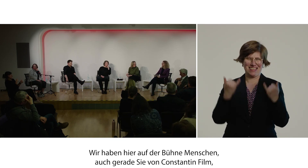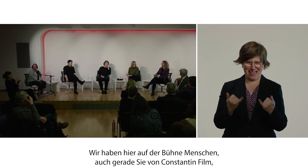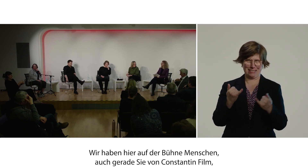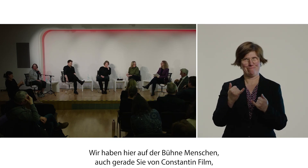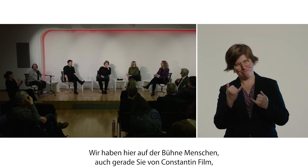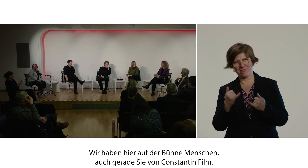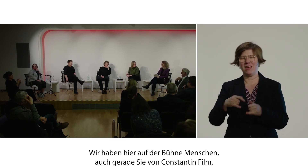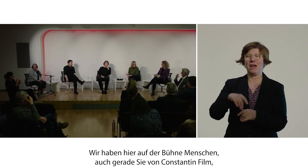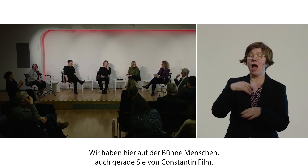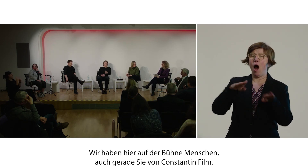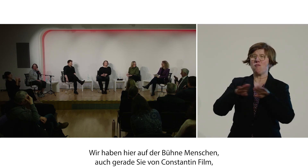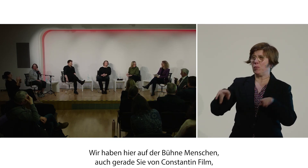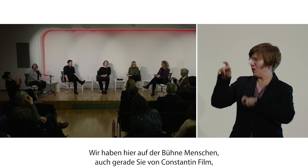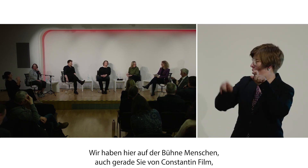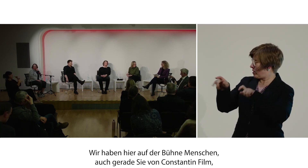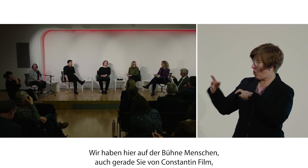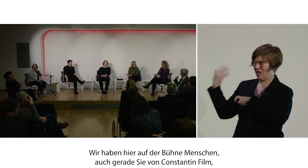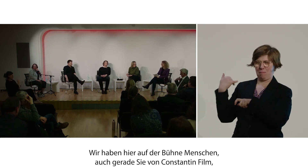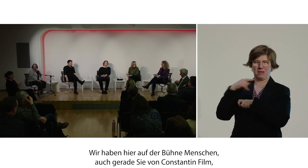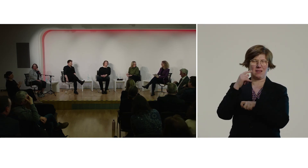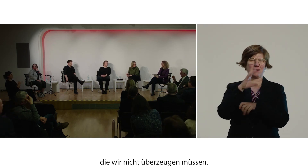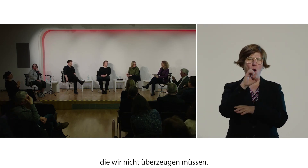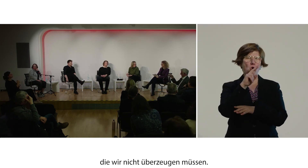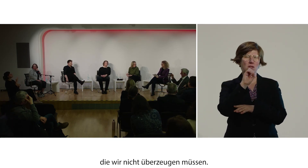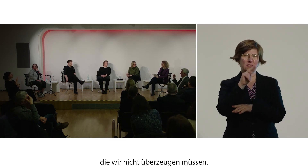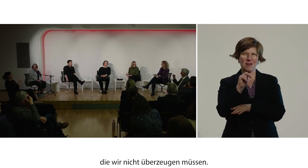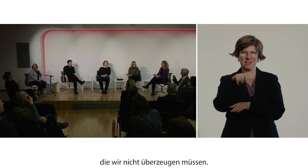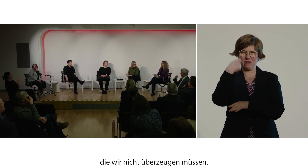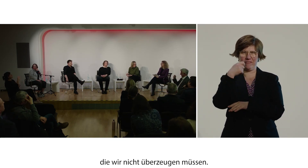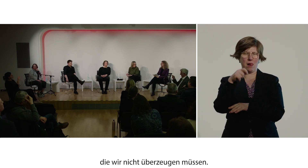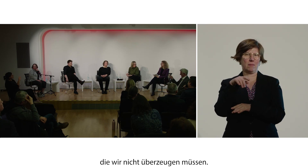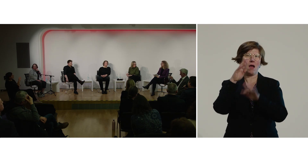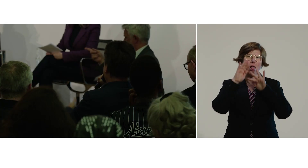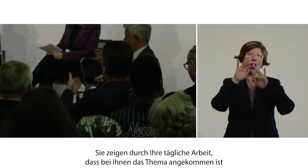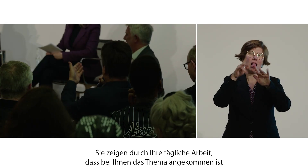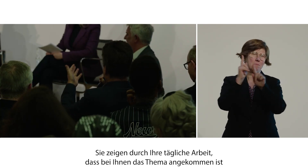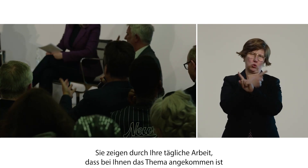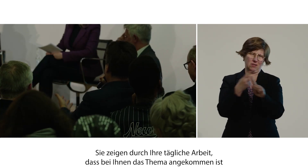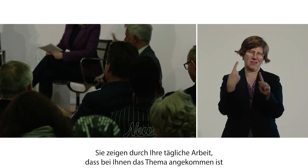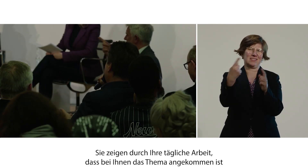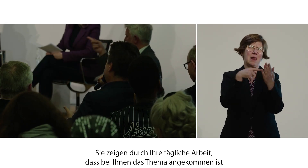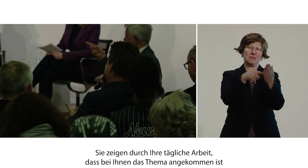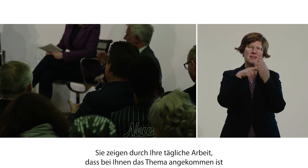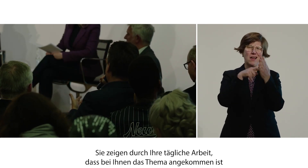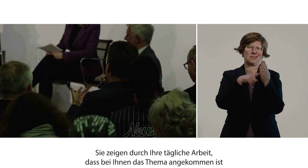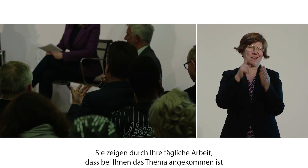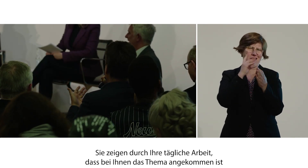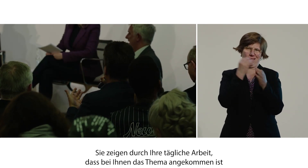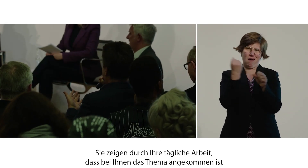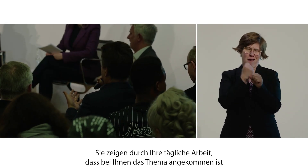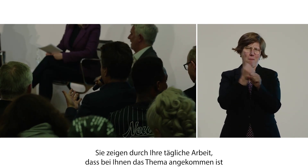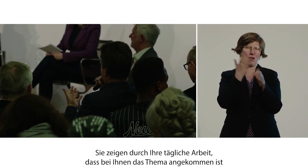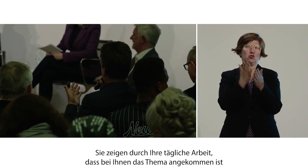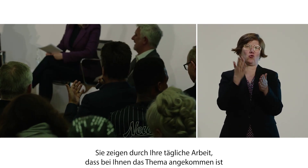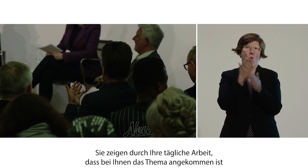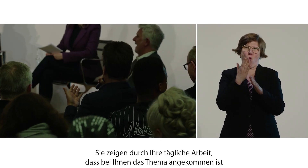Ich meine, wir haben hier auf der Bühne Menschen, auch gerade Sie vom Konstantin Film, die wir ja gar nicht überzeugen müssen, sondern Sie zeigen ja durch Ihre tägliche Arbeit, dass bei